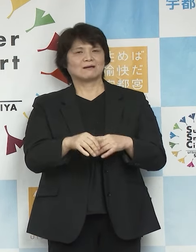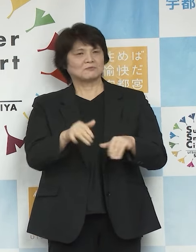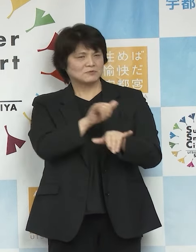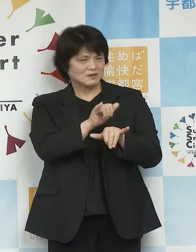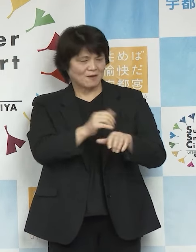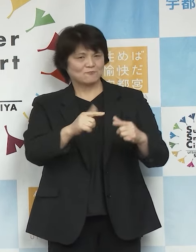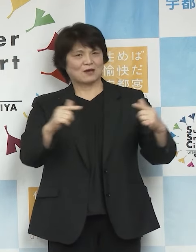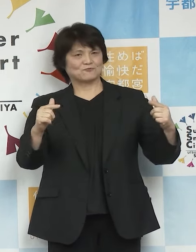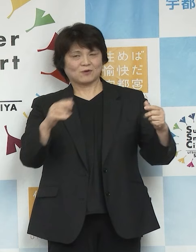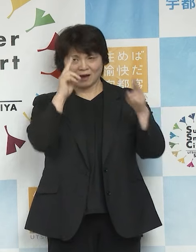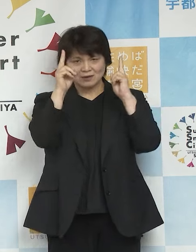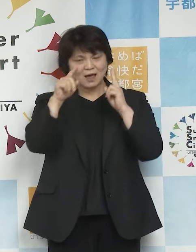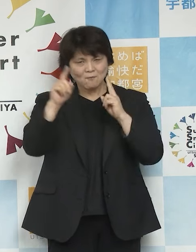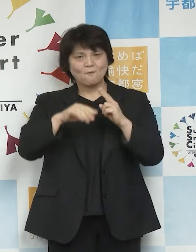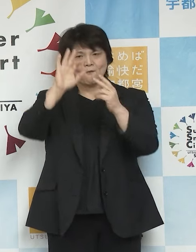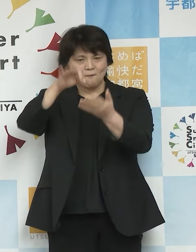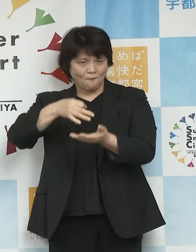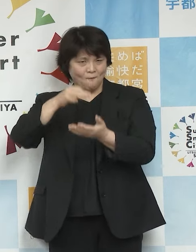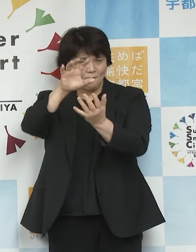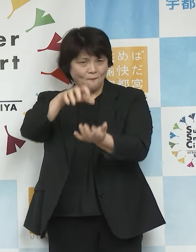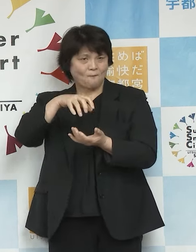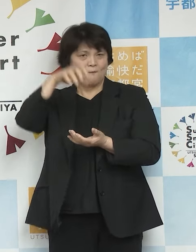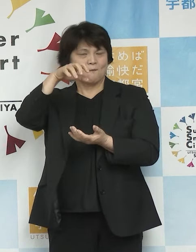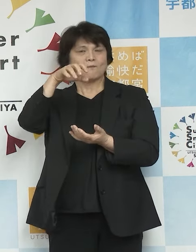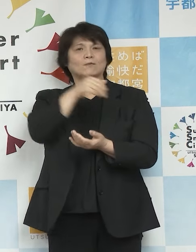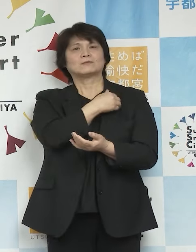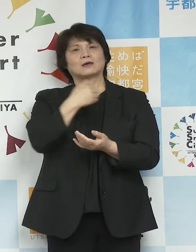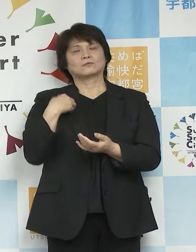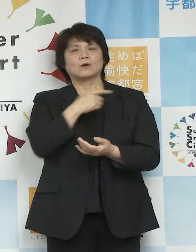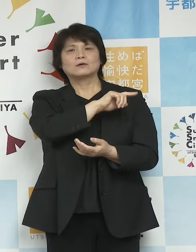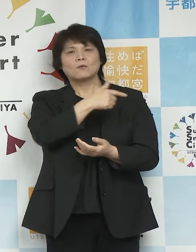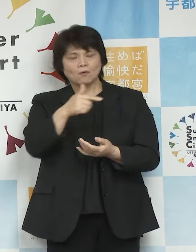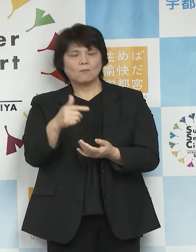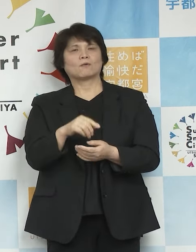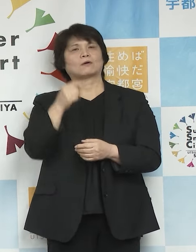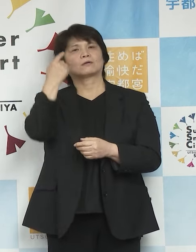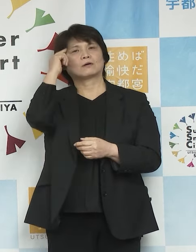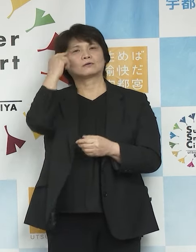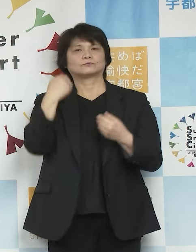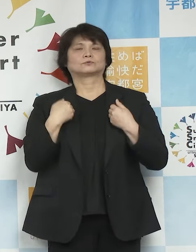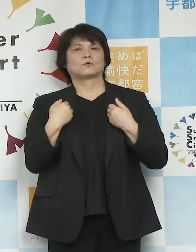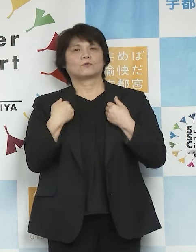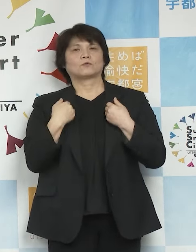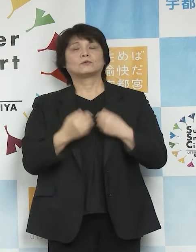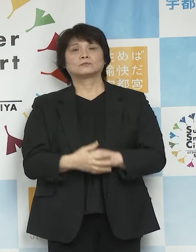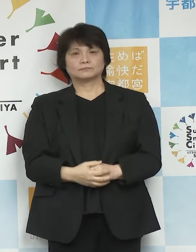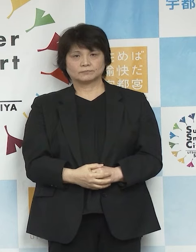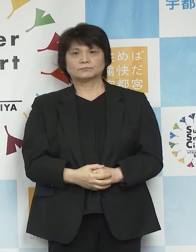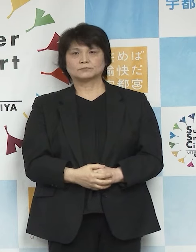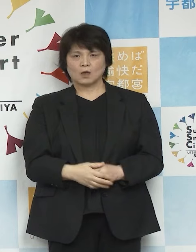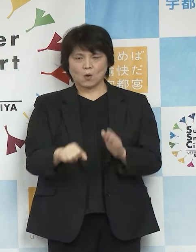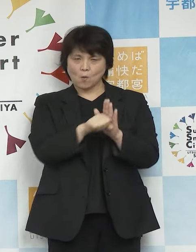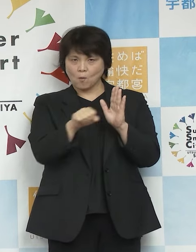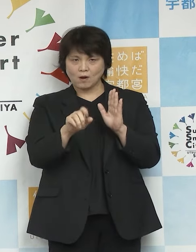っても増収増益になるということも当然考えられますので、そういう